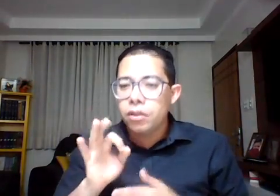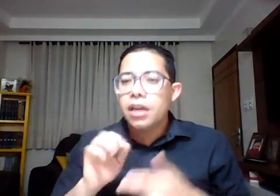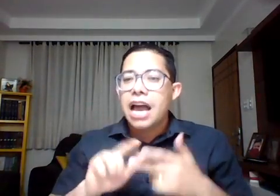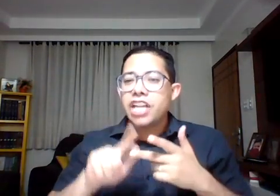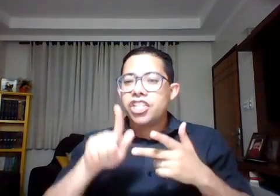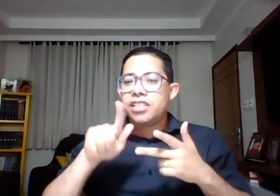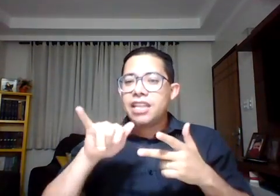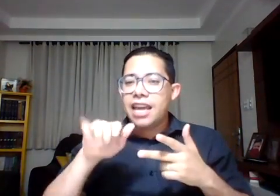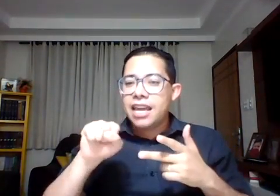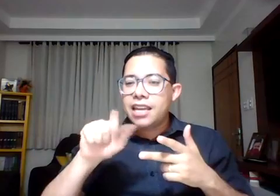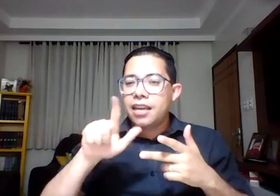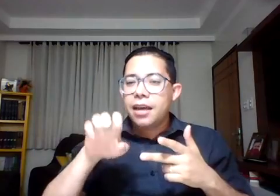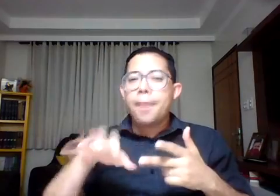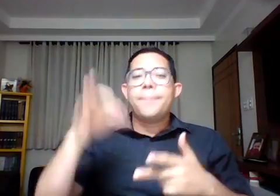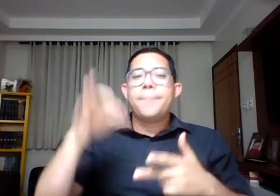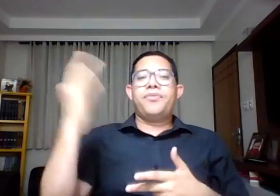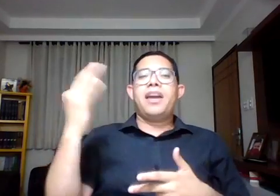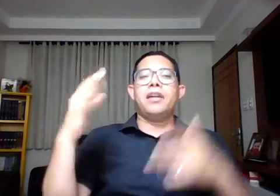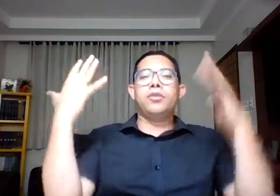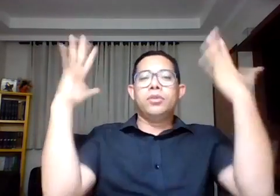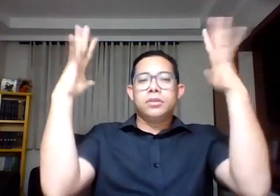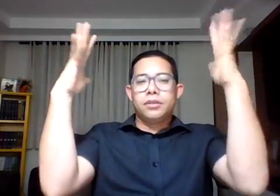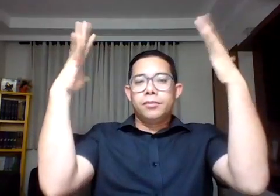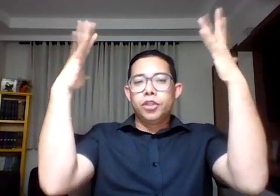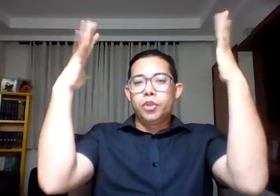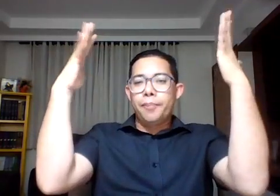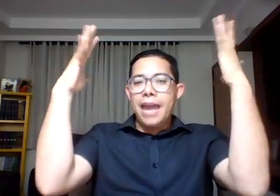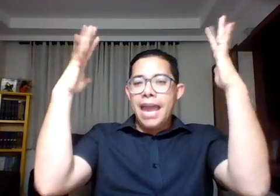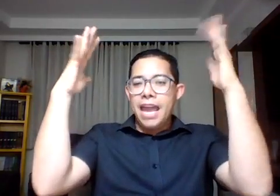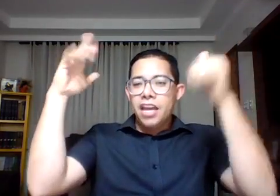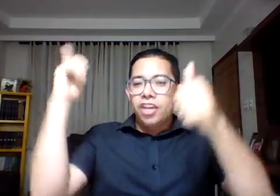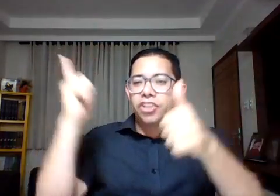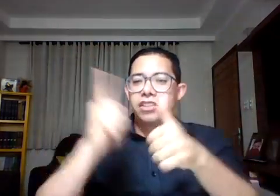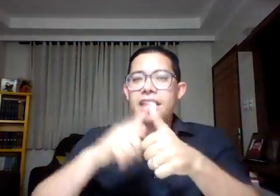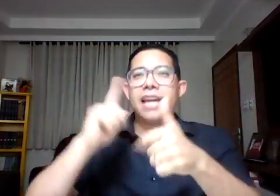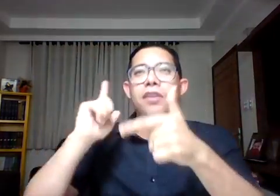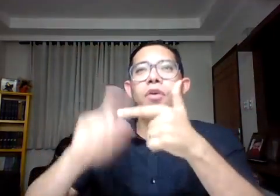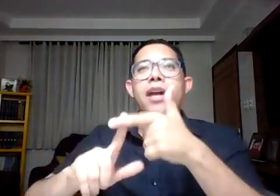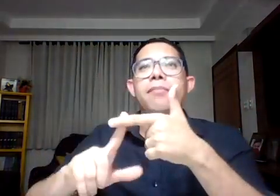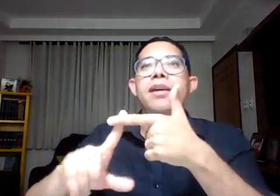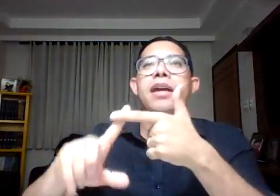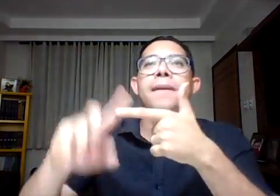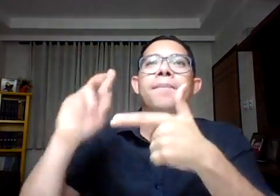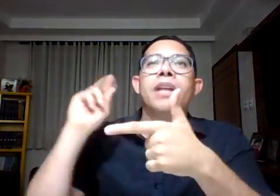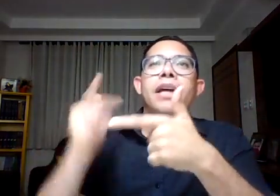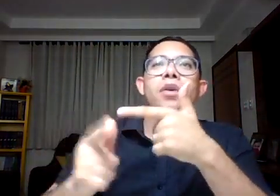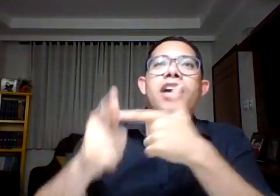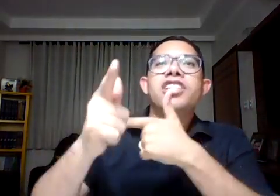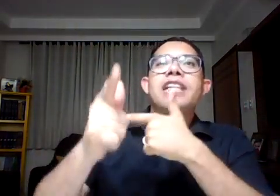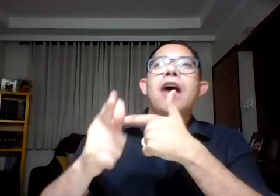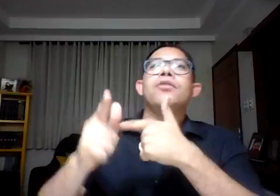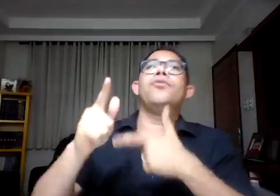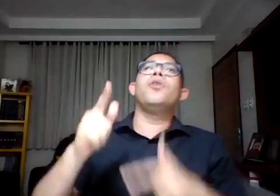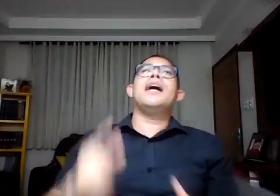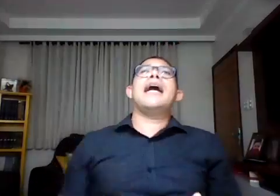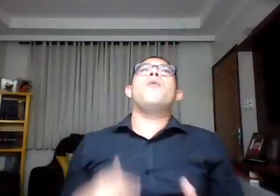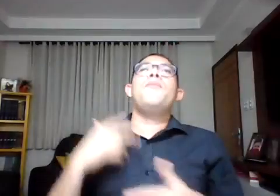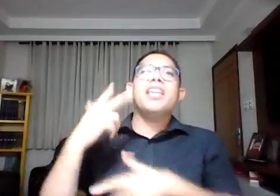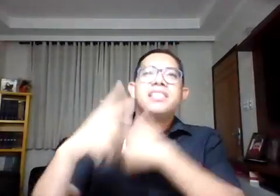a Gislene, perfeito, muito bem. Gislene, Noemi e o Reginaldo vão ganhar um